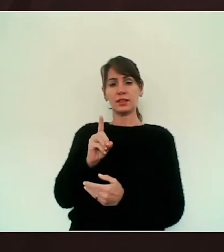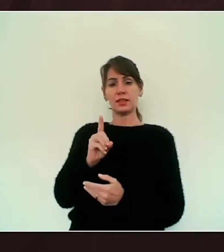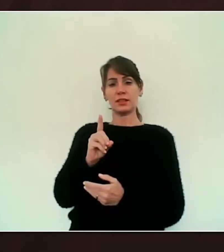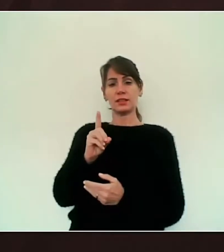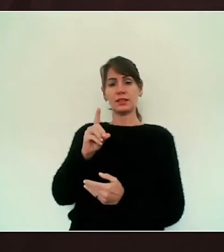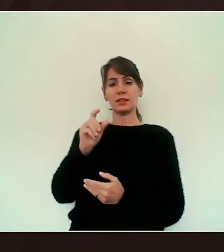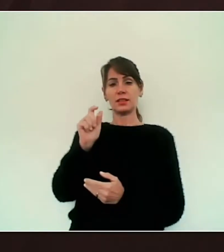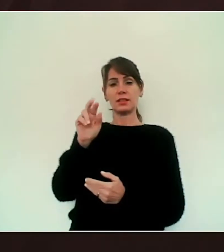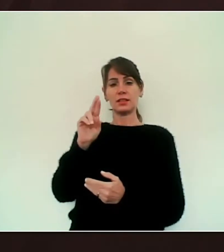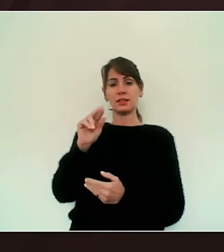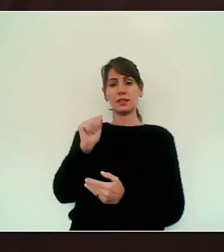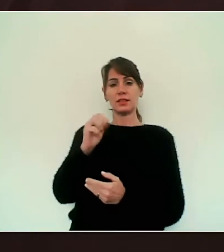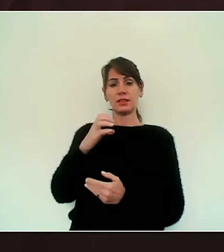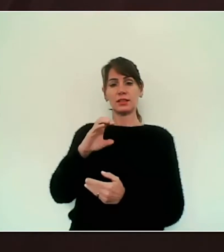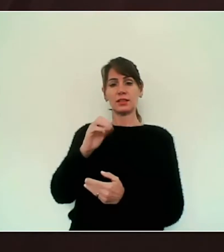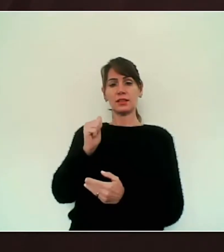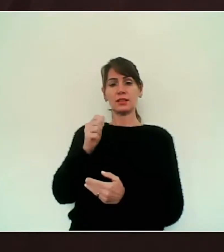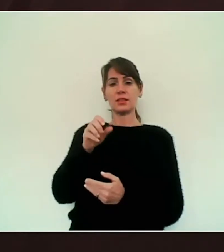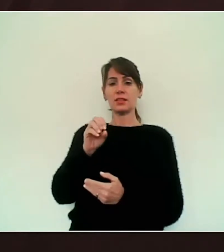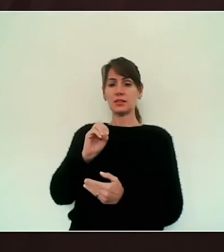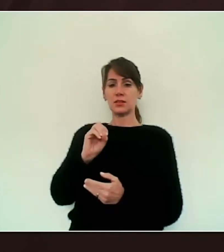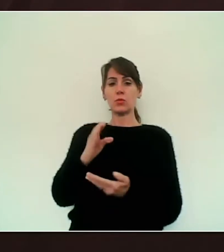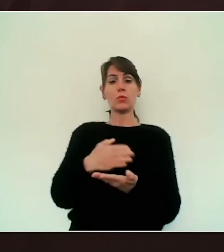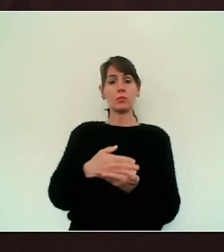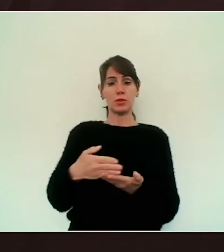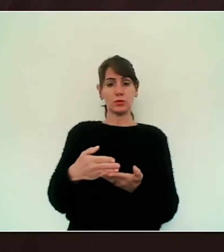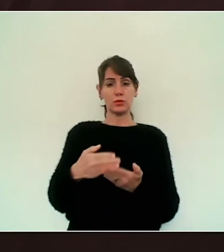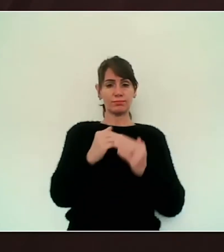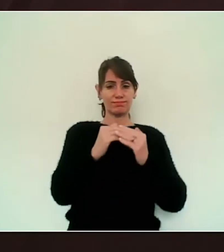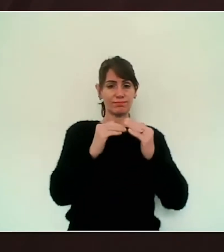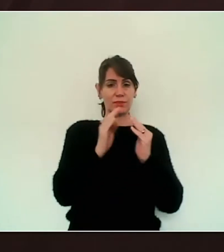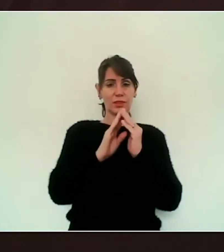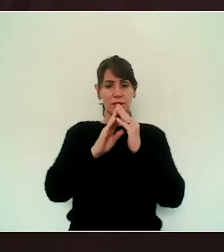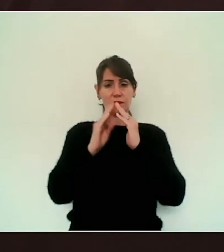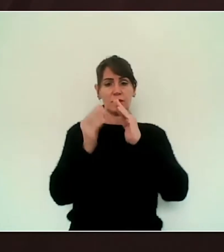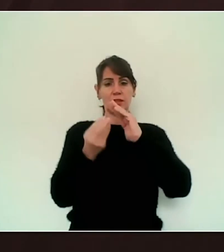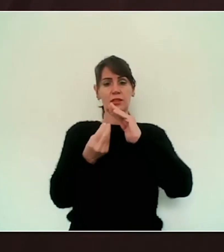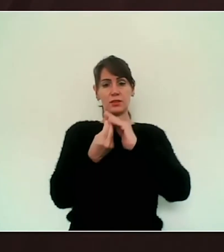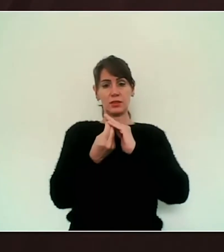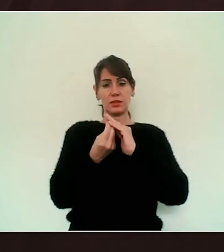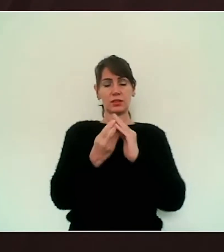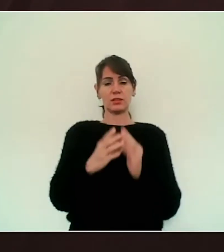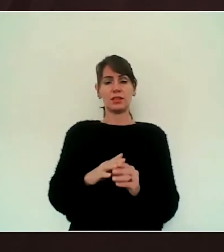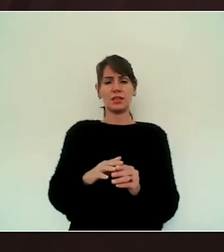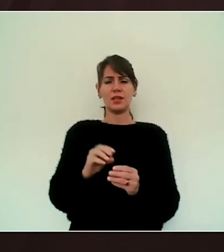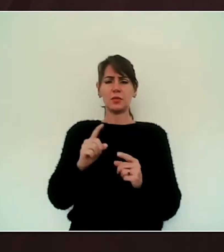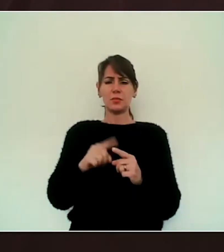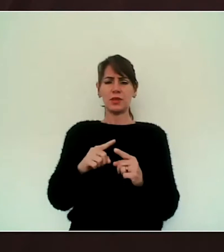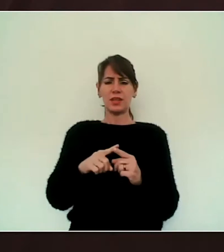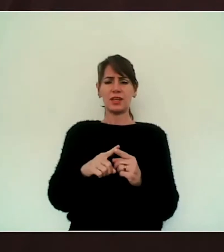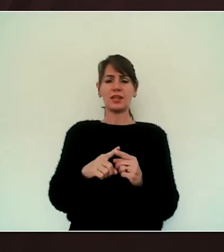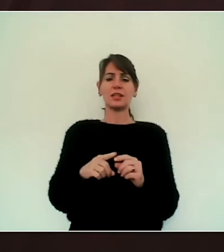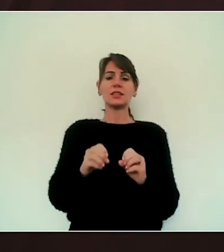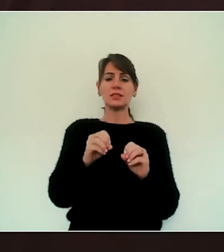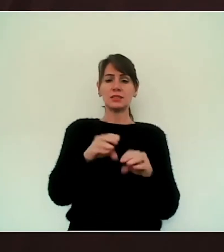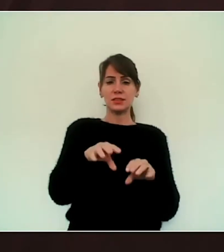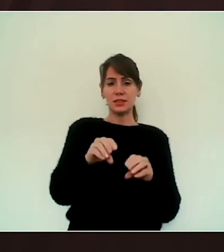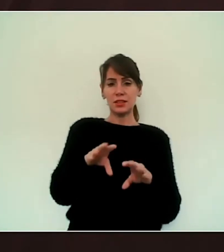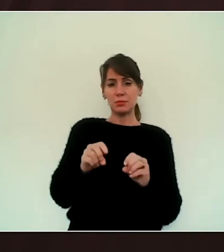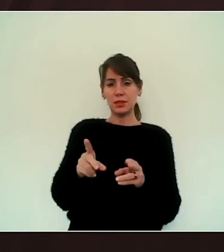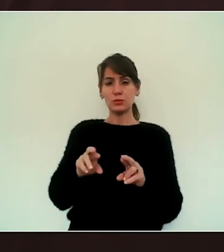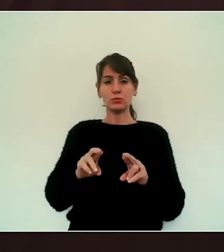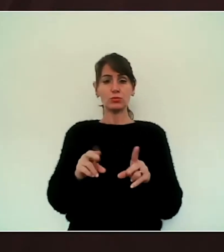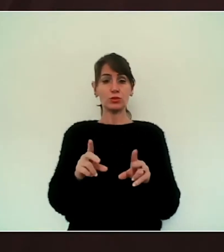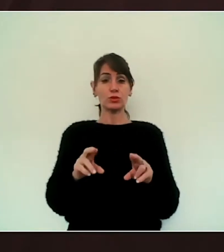a degradação já havia entrado com os diferentes ensinamentos. Na verdade, haveria só um ensinamento.